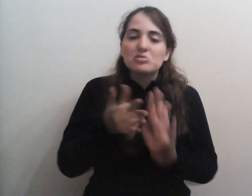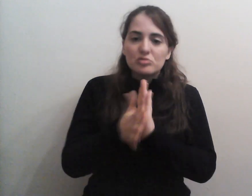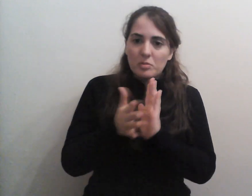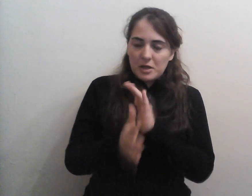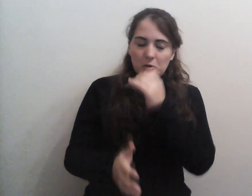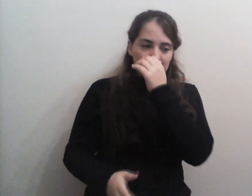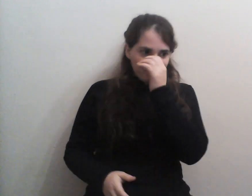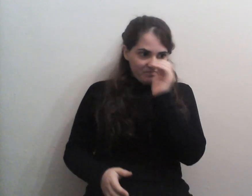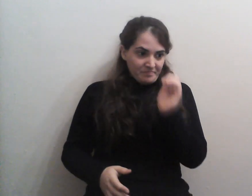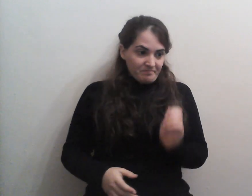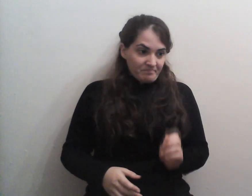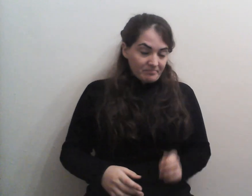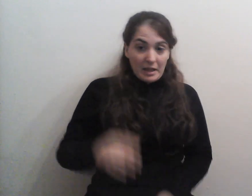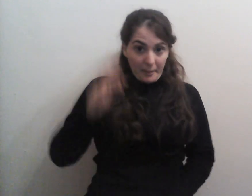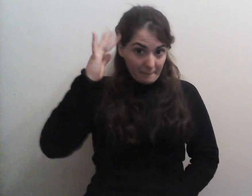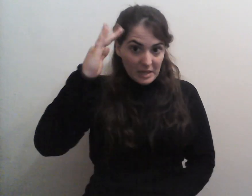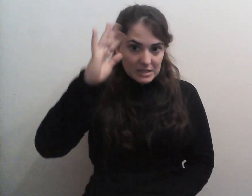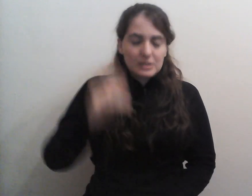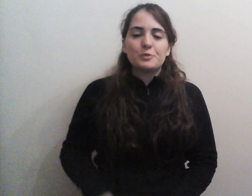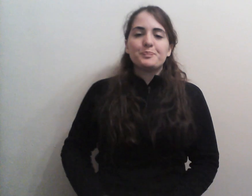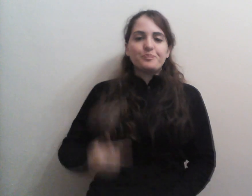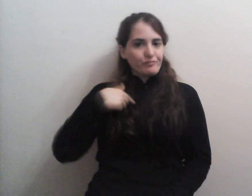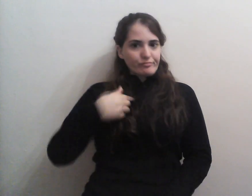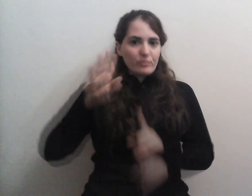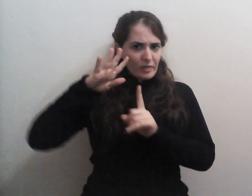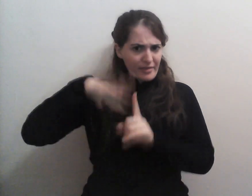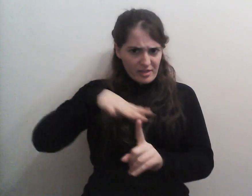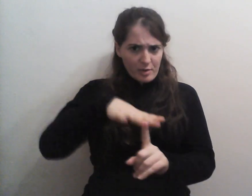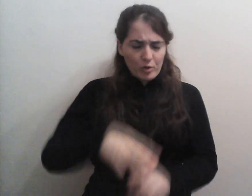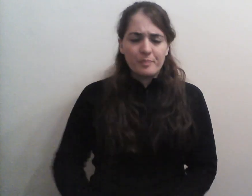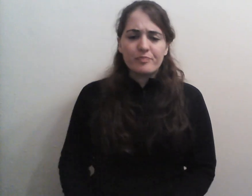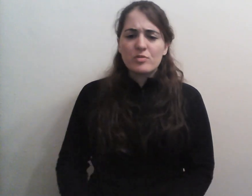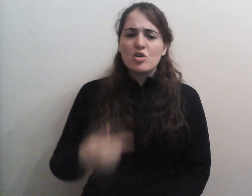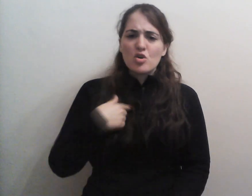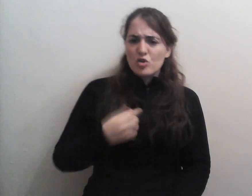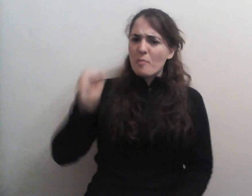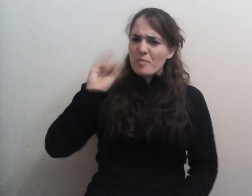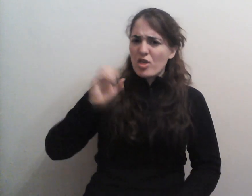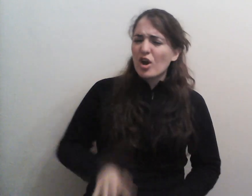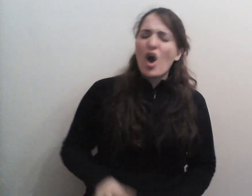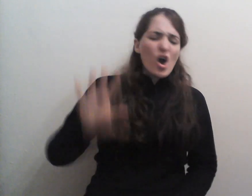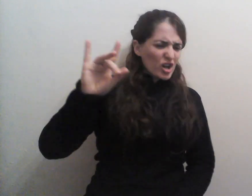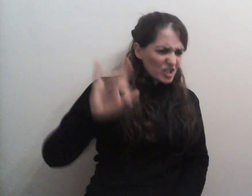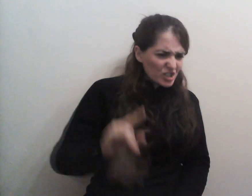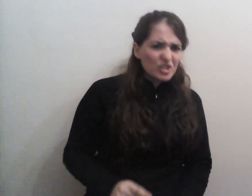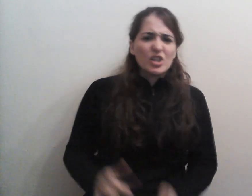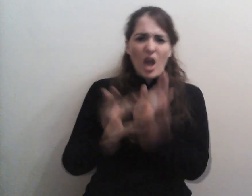sus hombres para matarme a mí. Y cuando yo tengo que enfrentar persecución por el mensaje de la resurrección, ahí mismo, si es un mito poético,